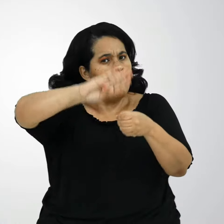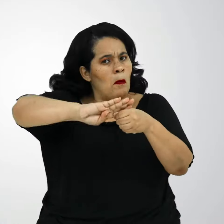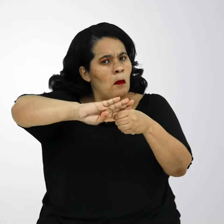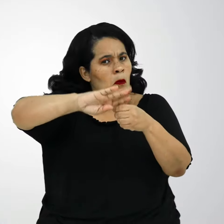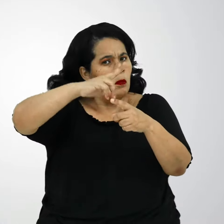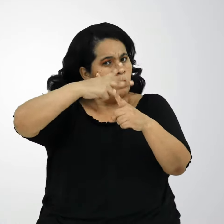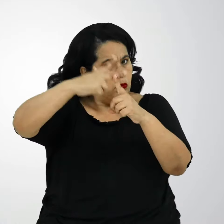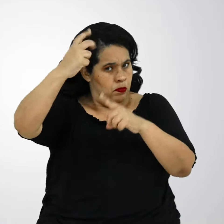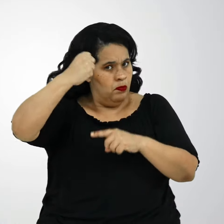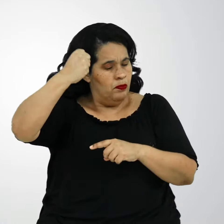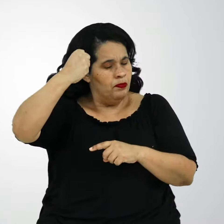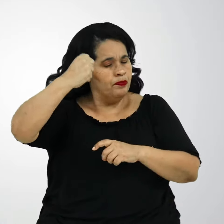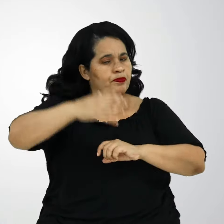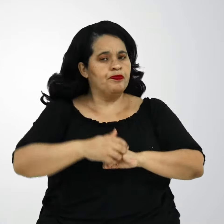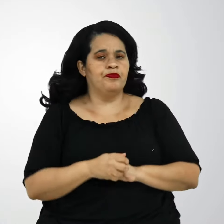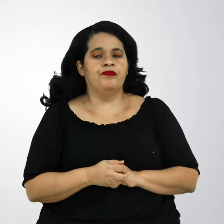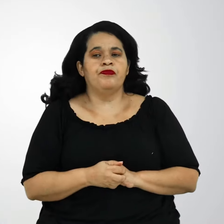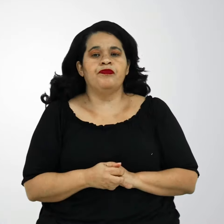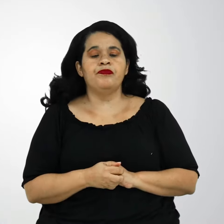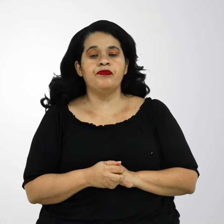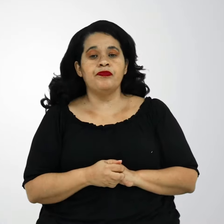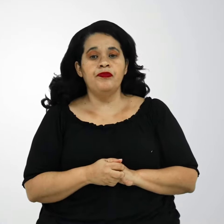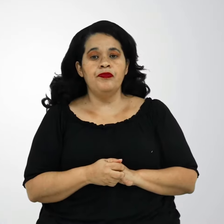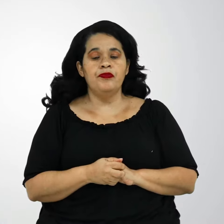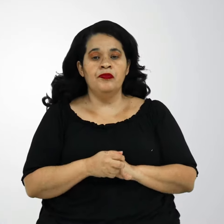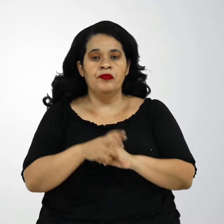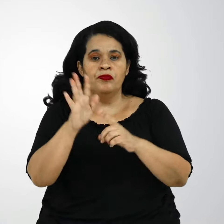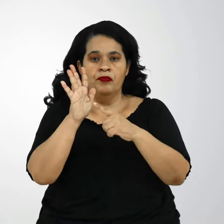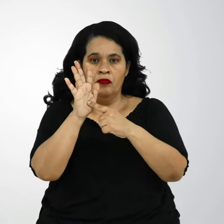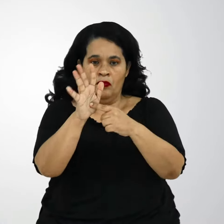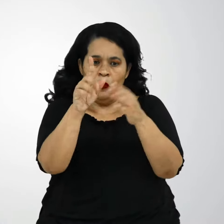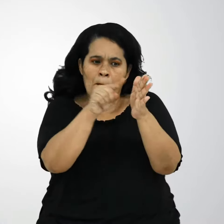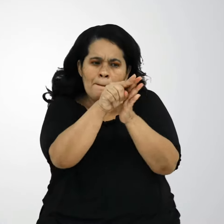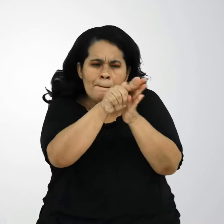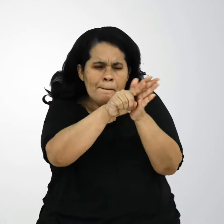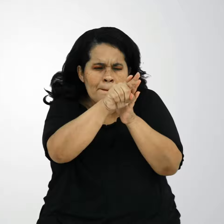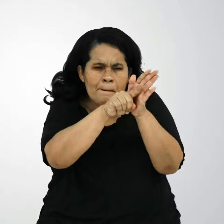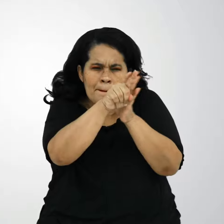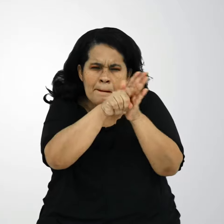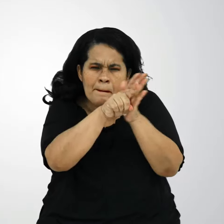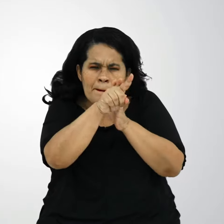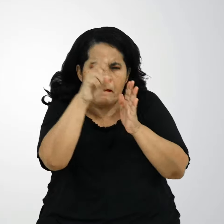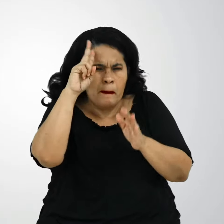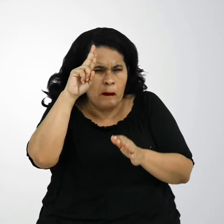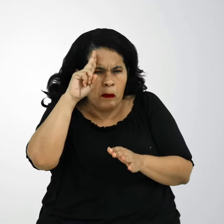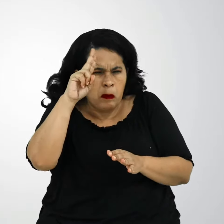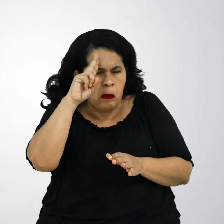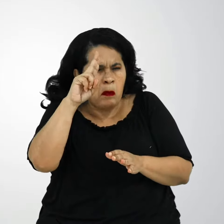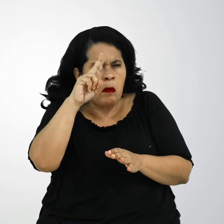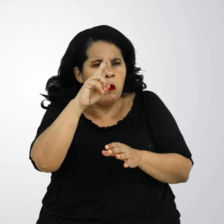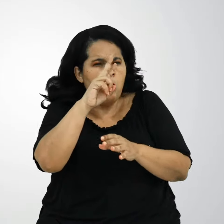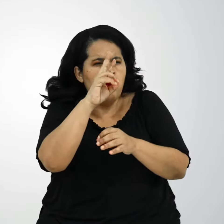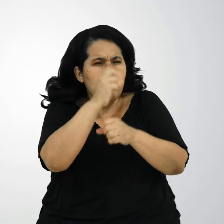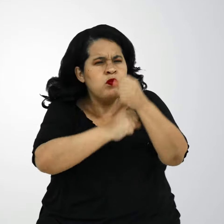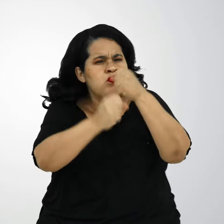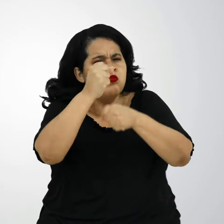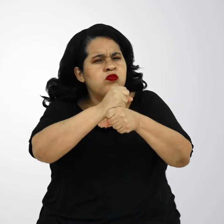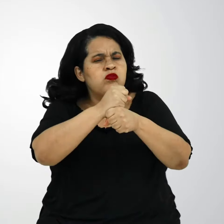E isso ocorreu, segundo a pesquisa histórica, no ano